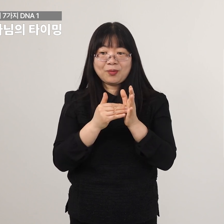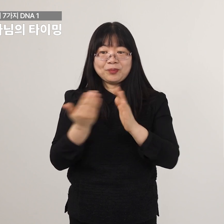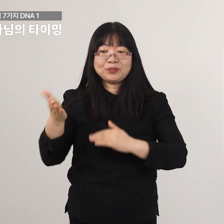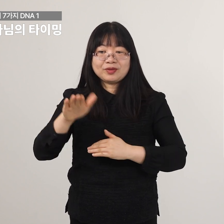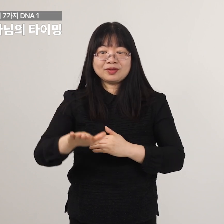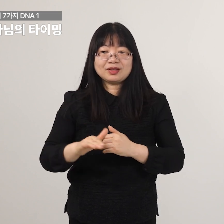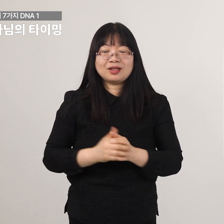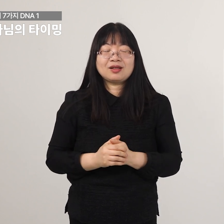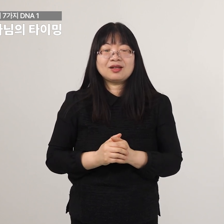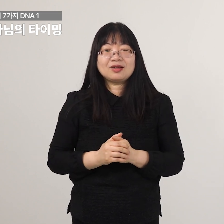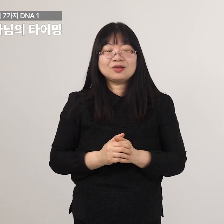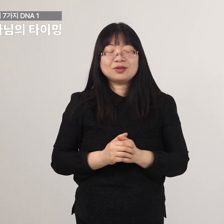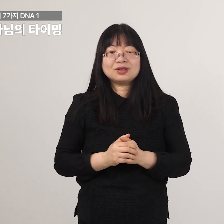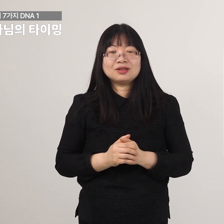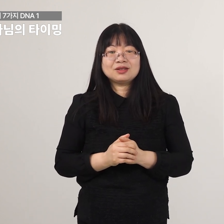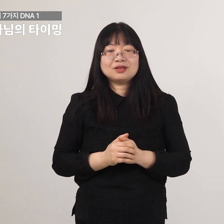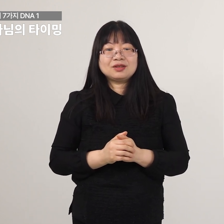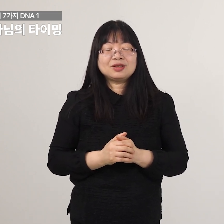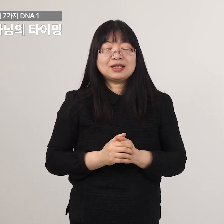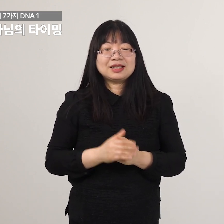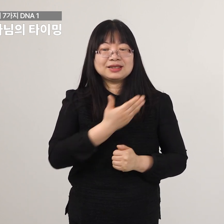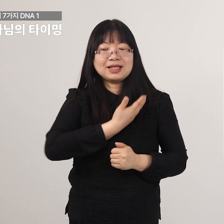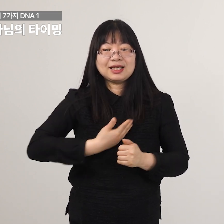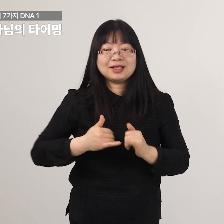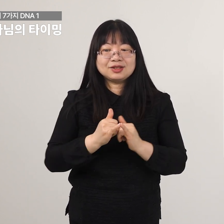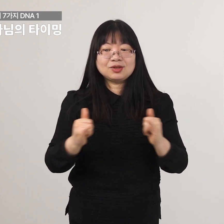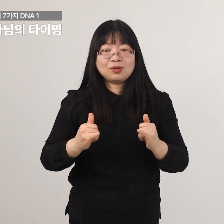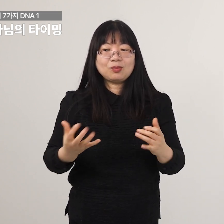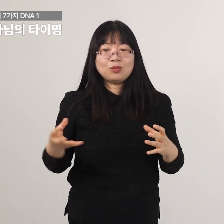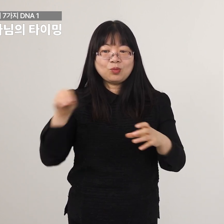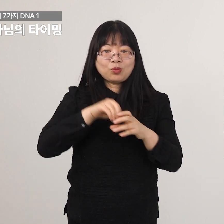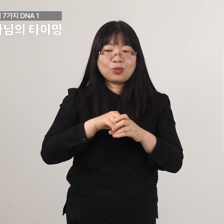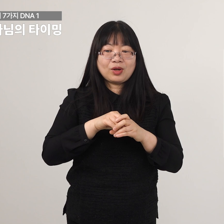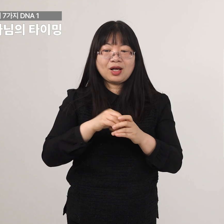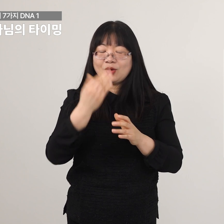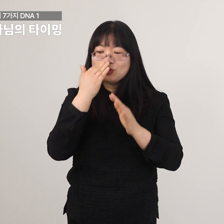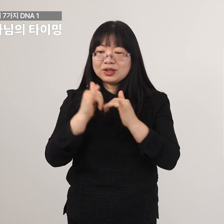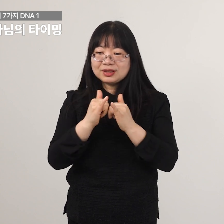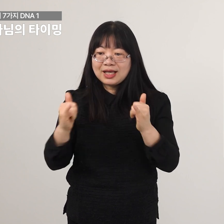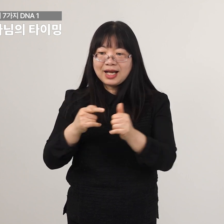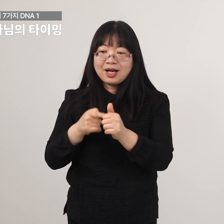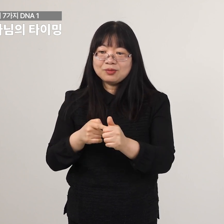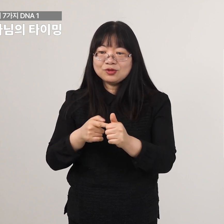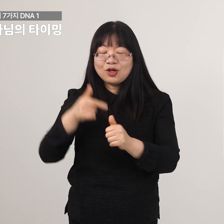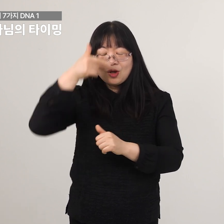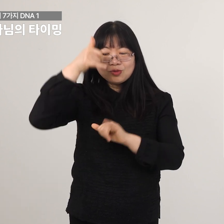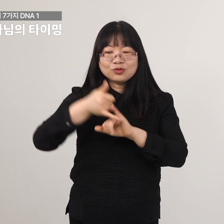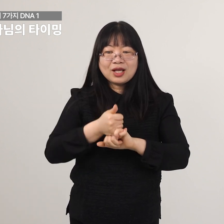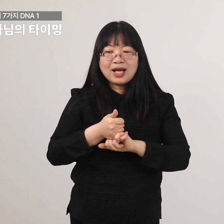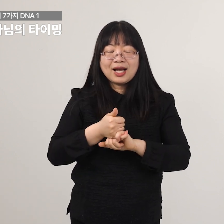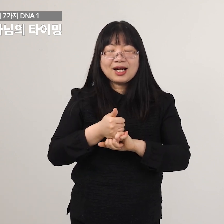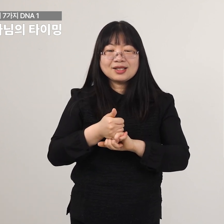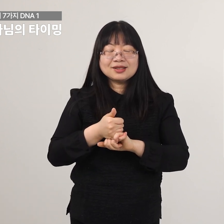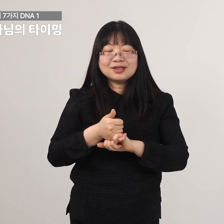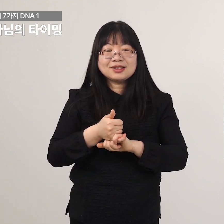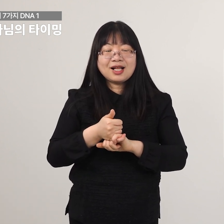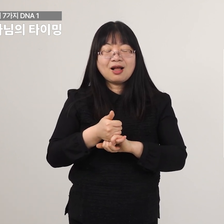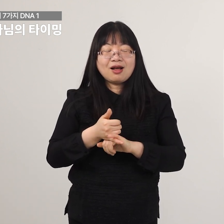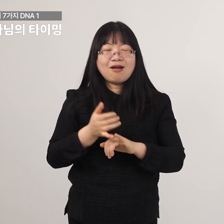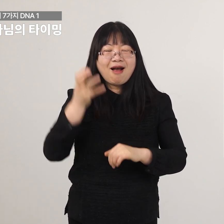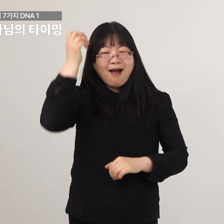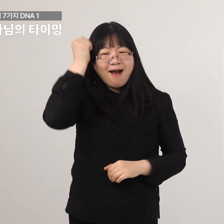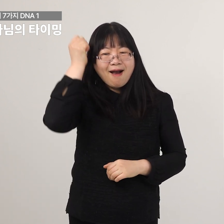그런데 제자들을 포함해서 당시 유대 사람들은 구약을 달달